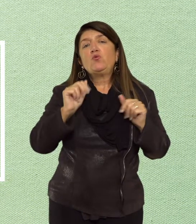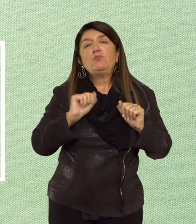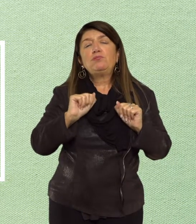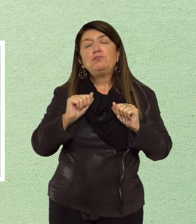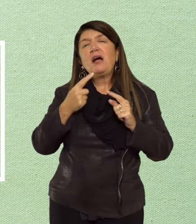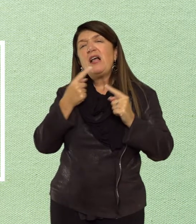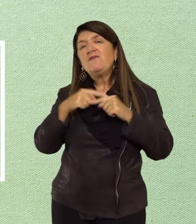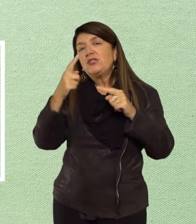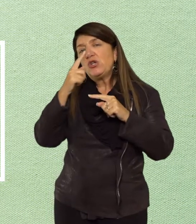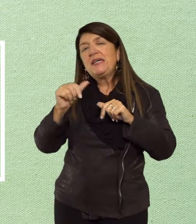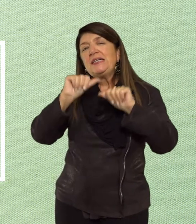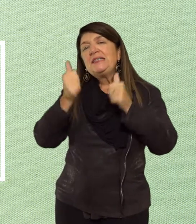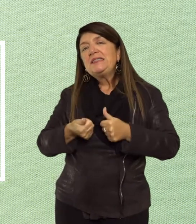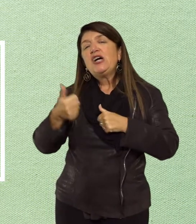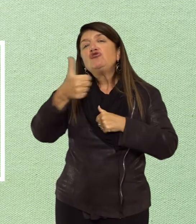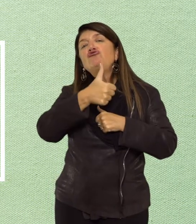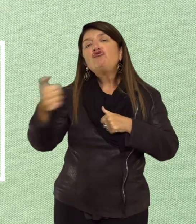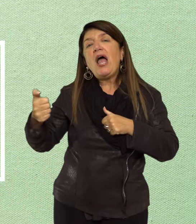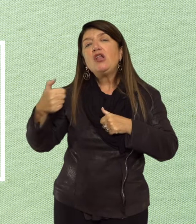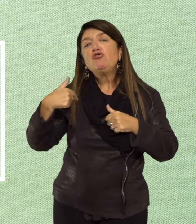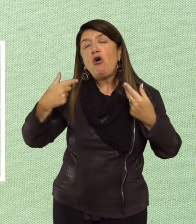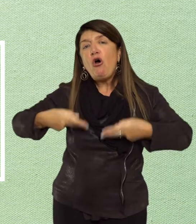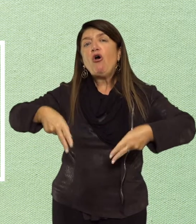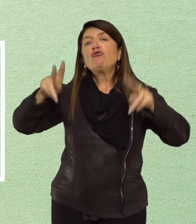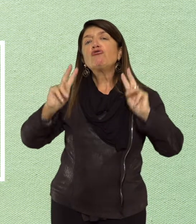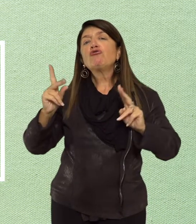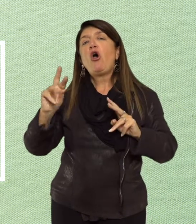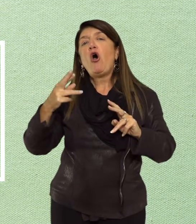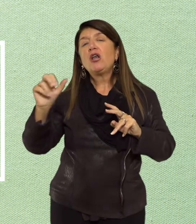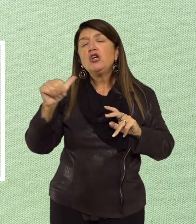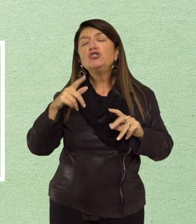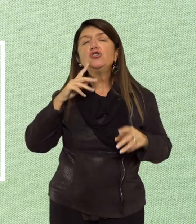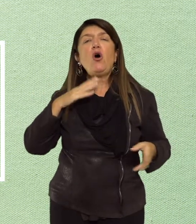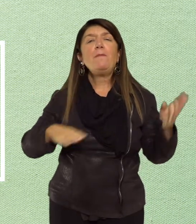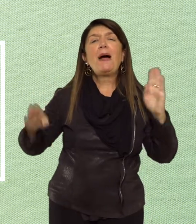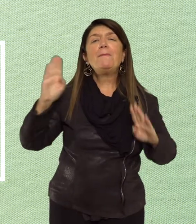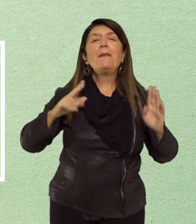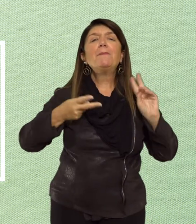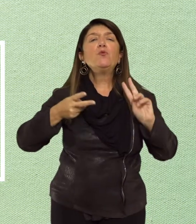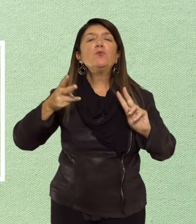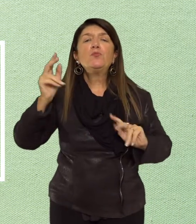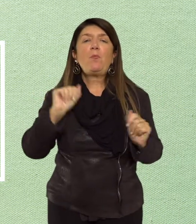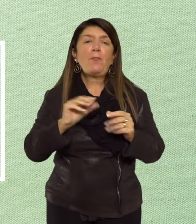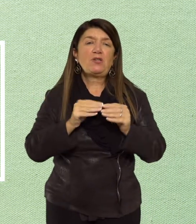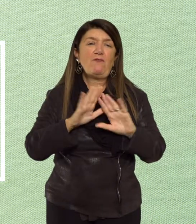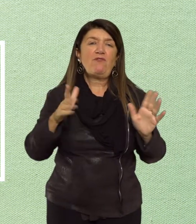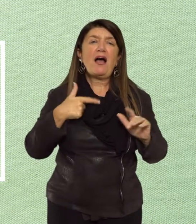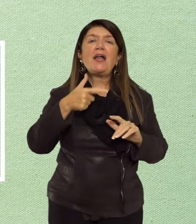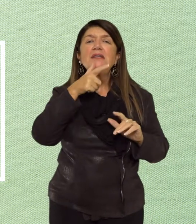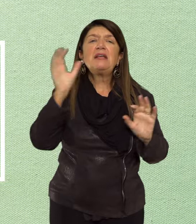100 dorso non ho fatto proprio la gara che pensavo e volevo fare, però anche avessi fatto il tempo